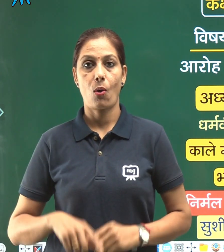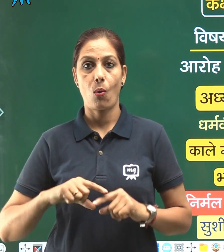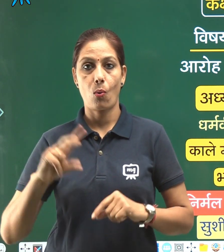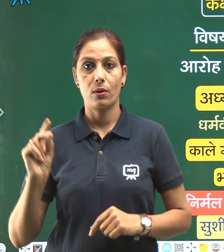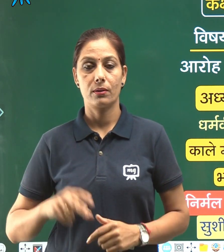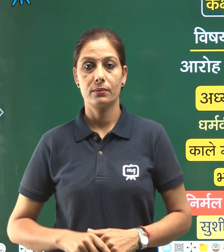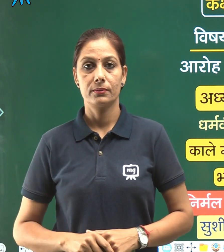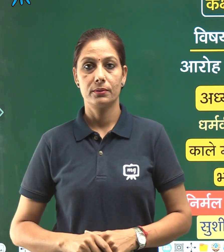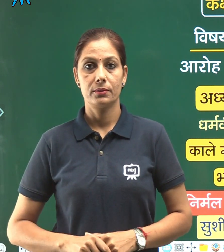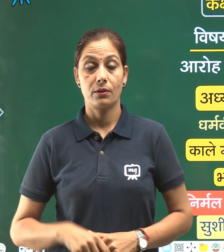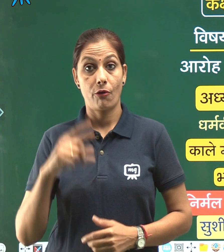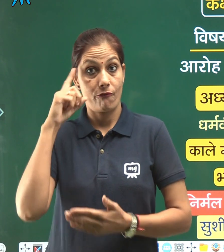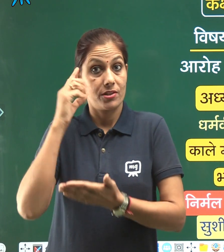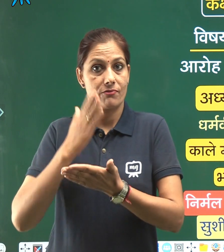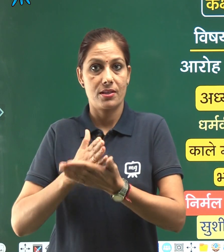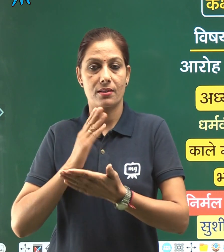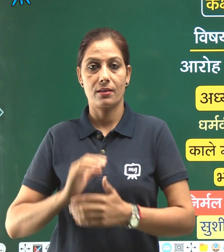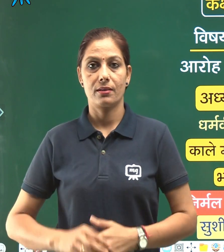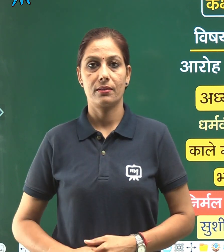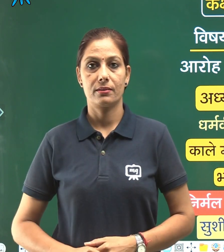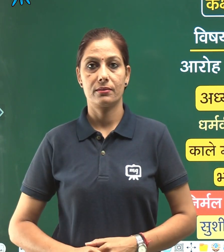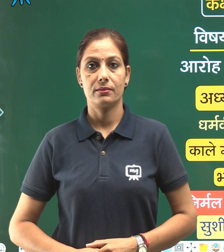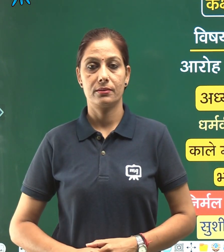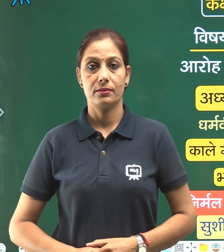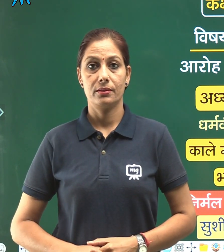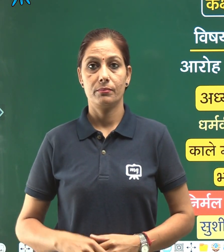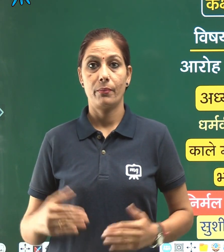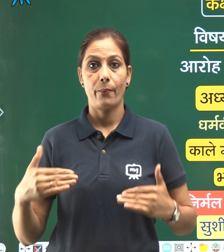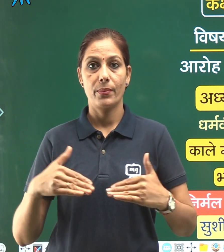और विश्वास के बीच